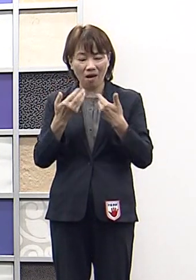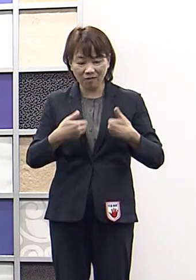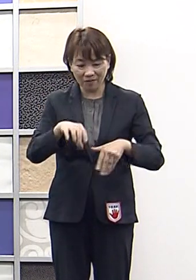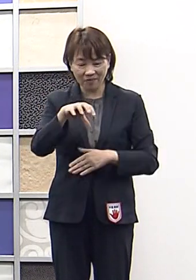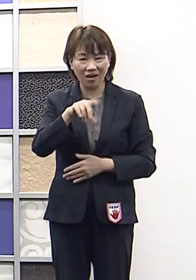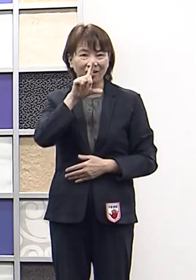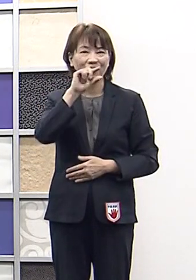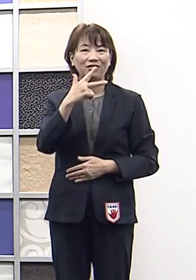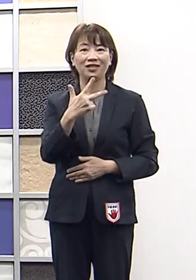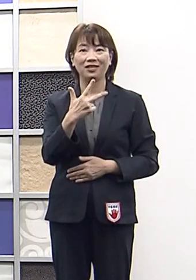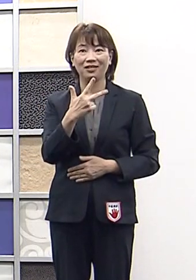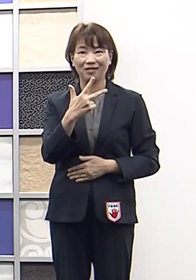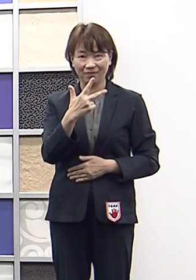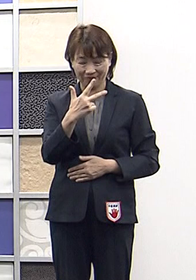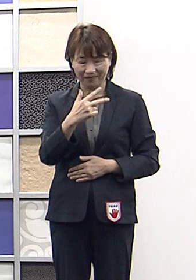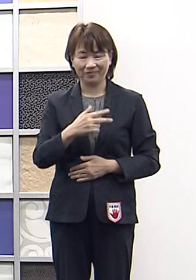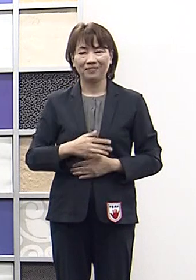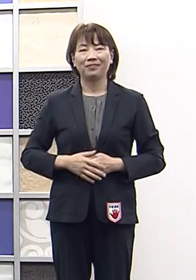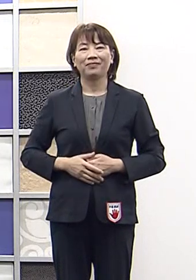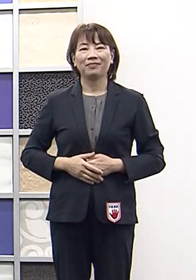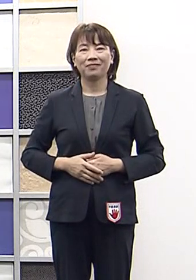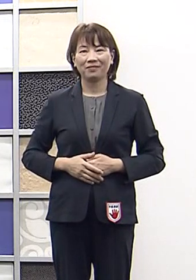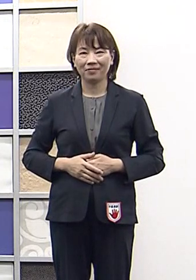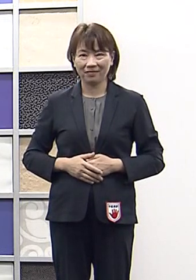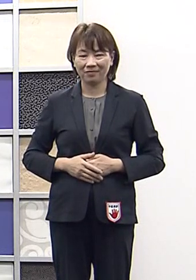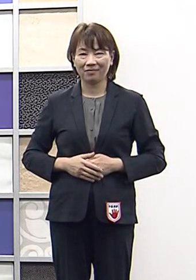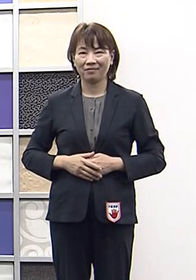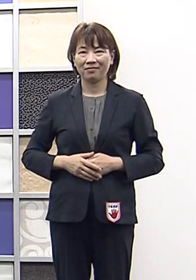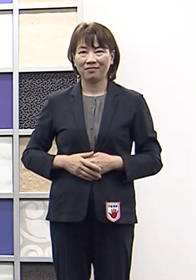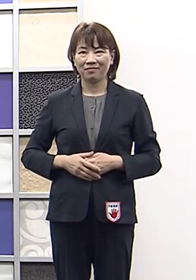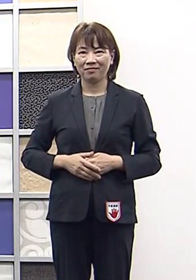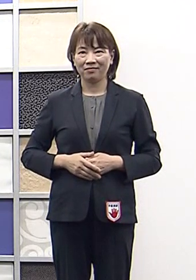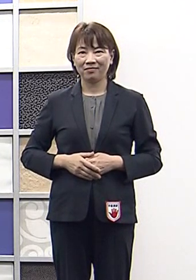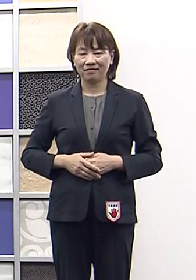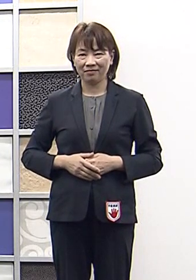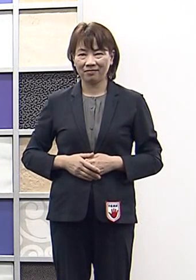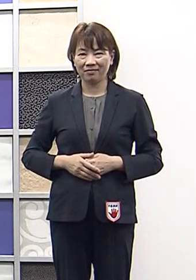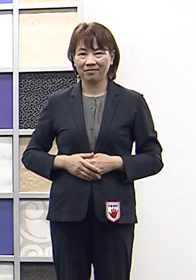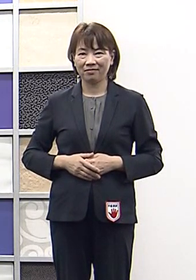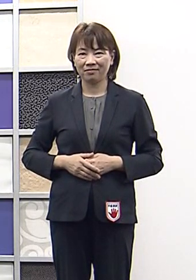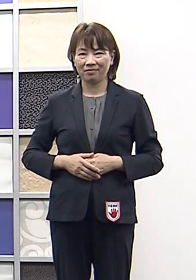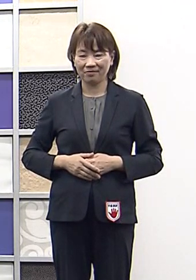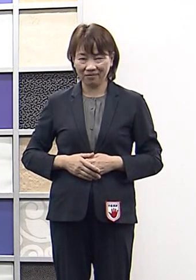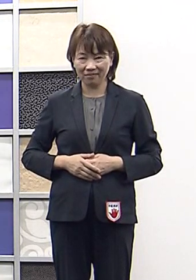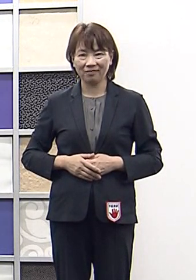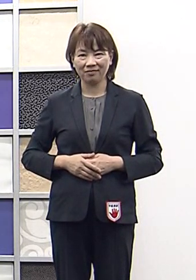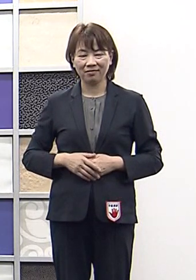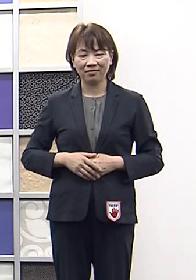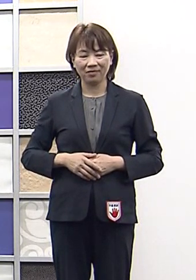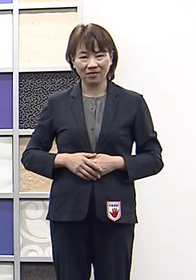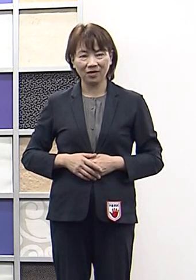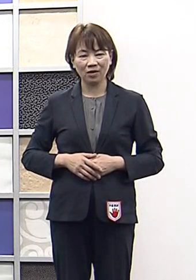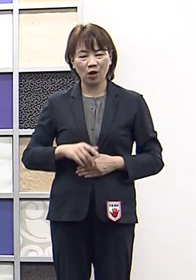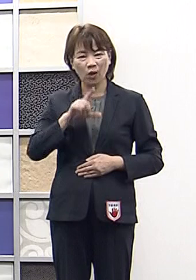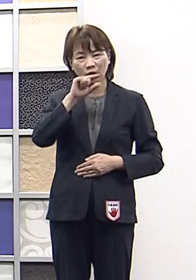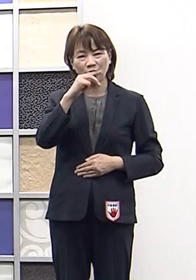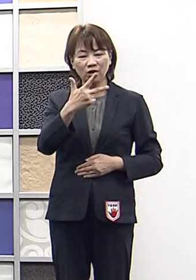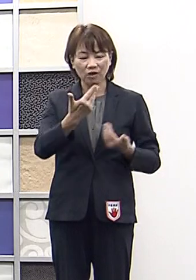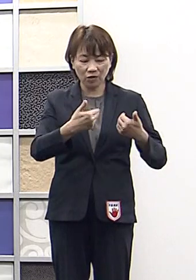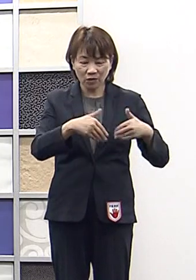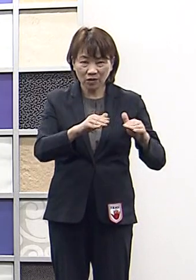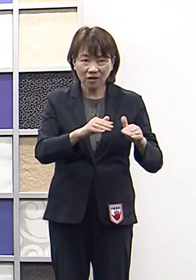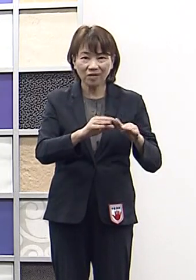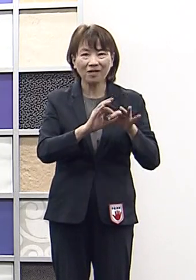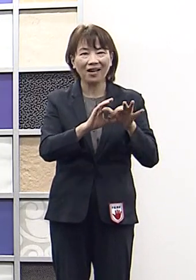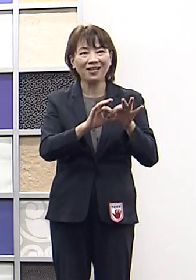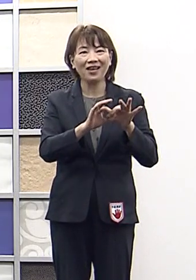鶴のご出身でありまして、ある方がですね、それを捉えて言っていただいたのは、いやこれである意味こう